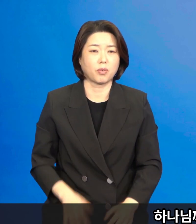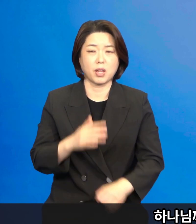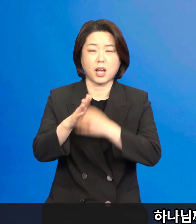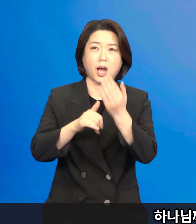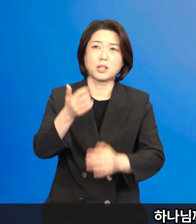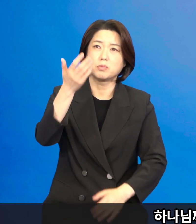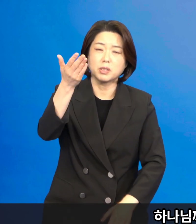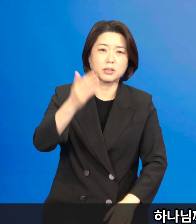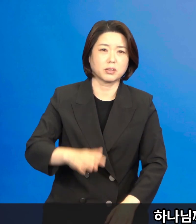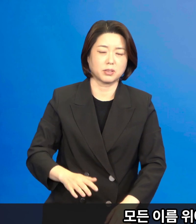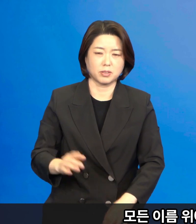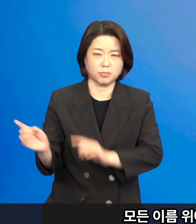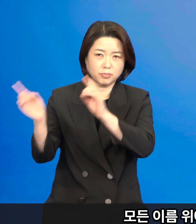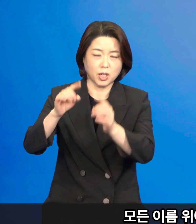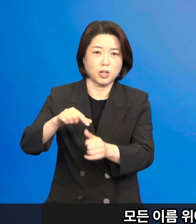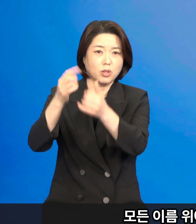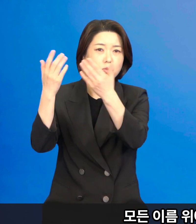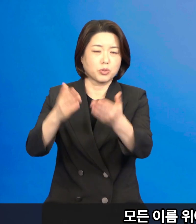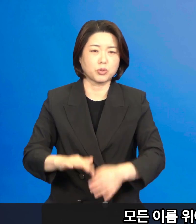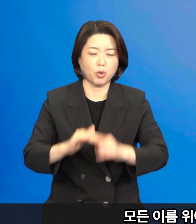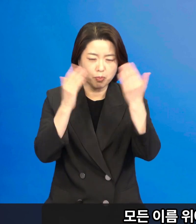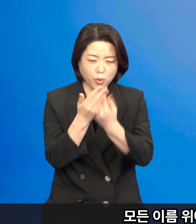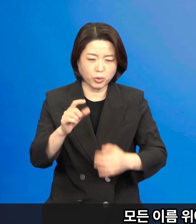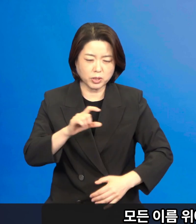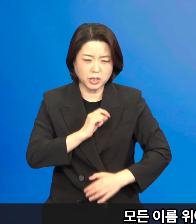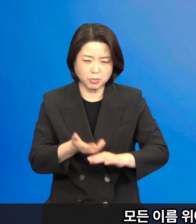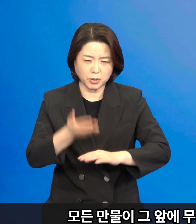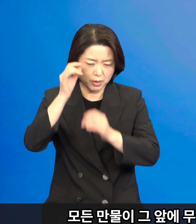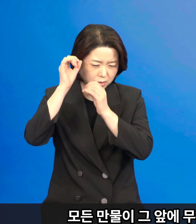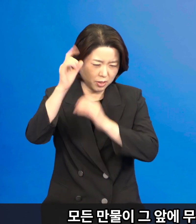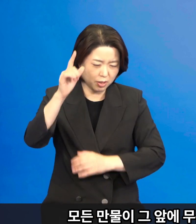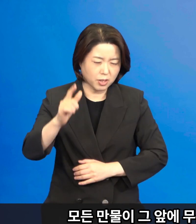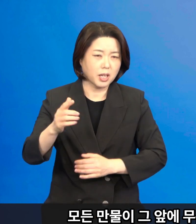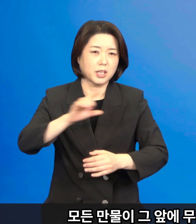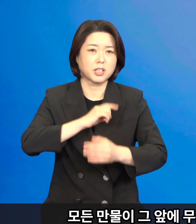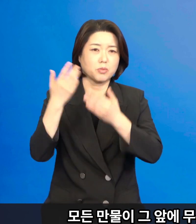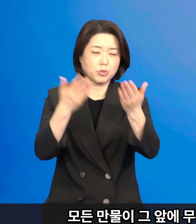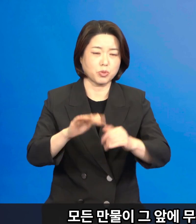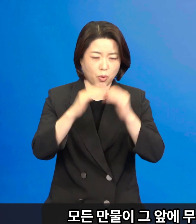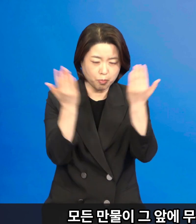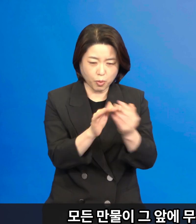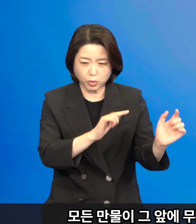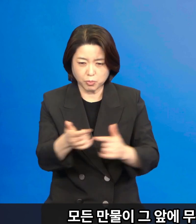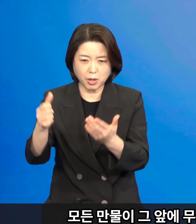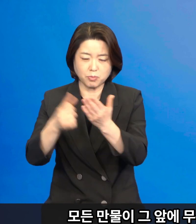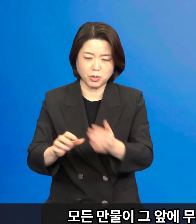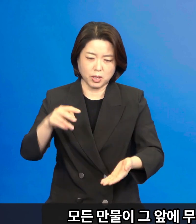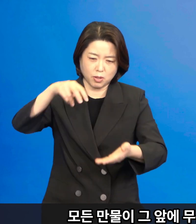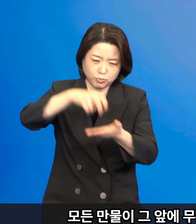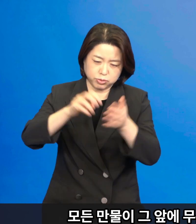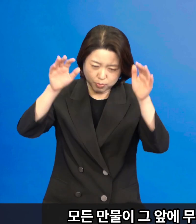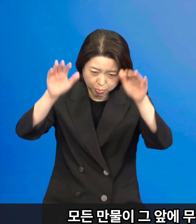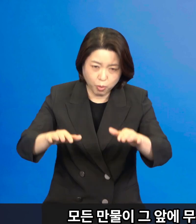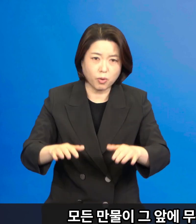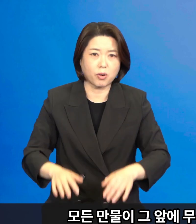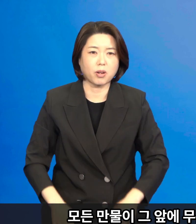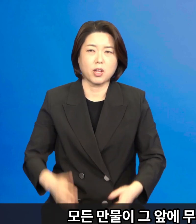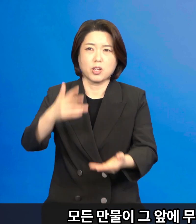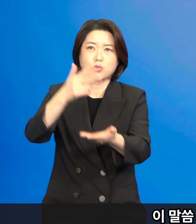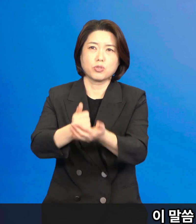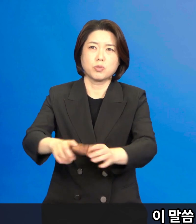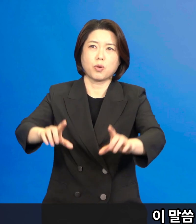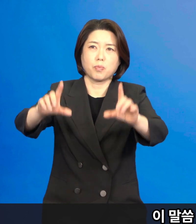그를 살리시고 모든 이름 위에 뛰어난 이름을 주시고 모든 만물이 그 앞에 무릎 꿇도록 주님으로